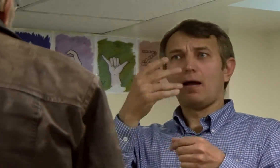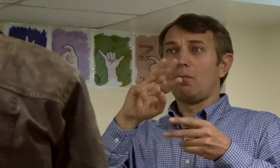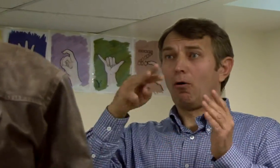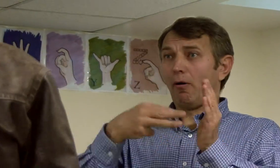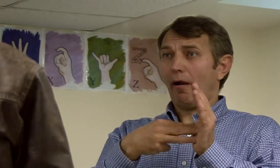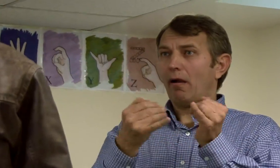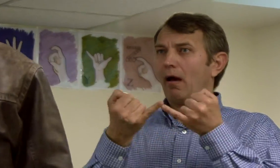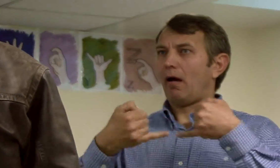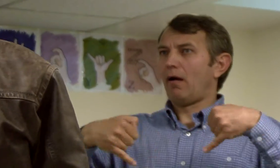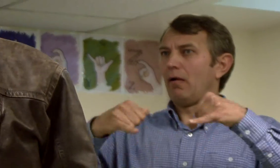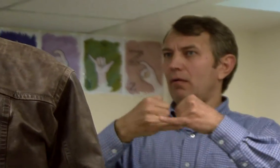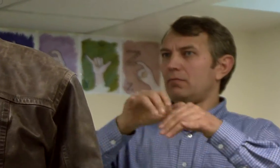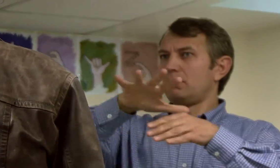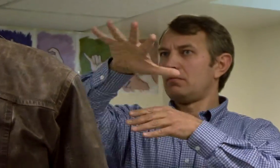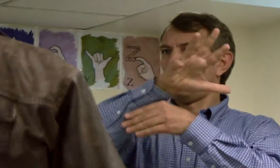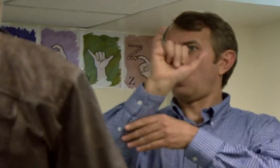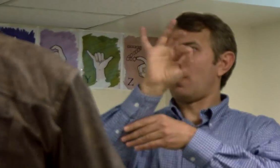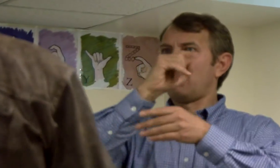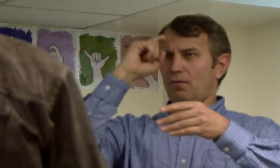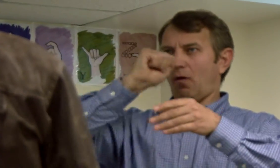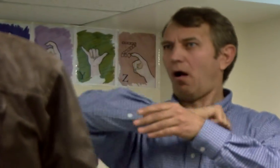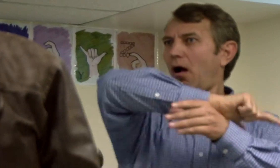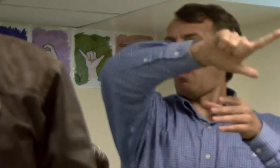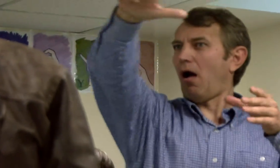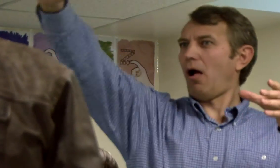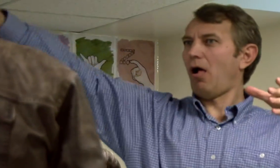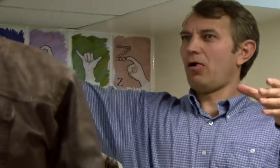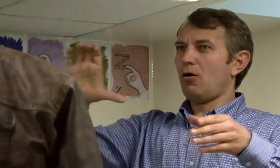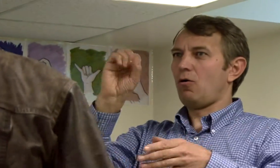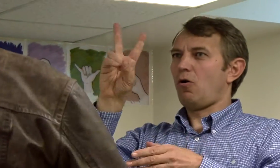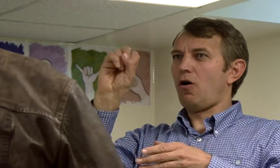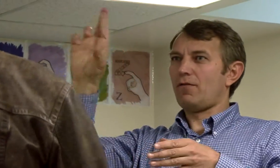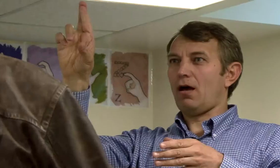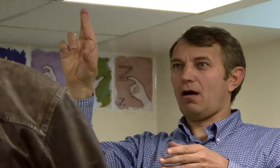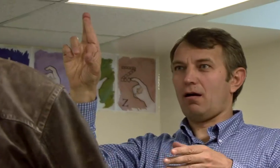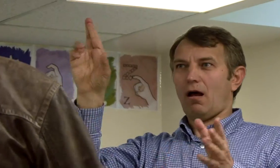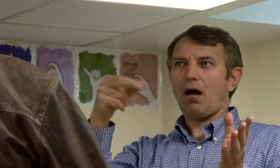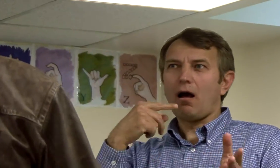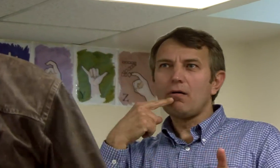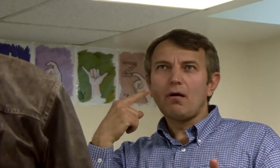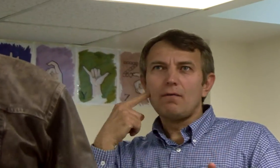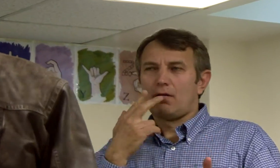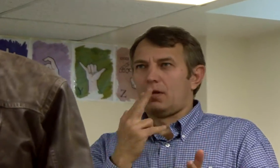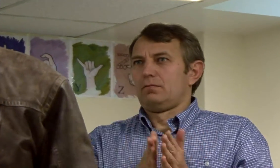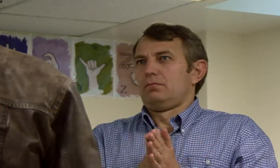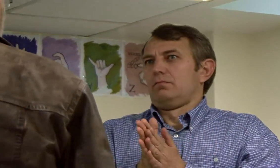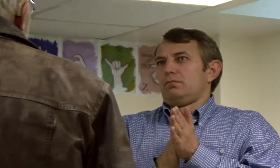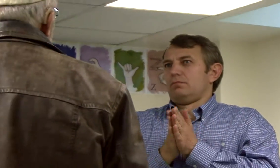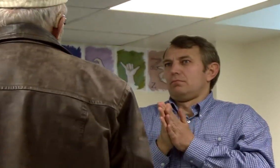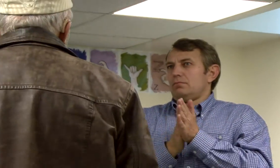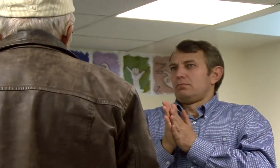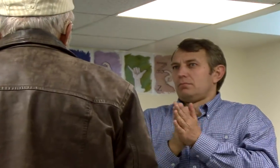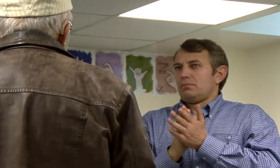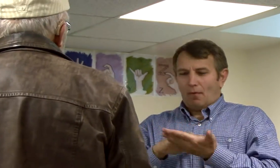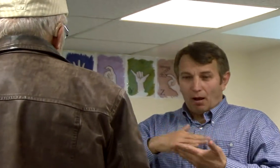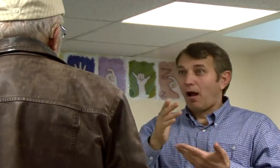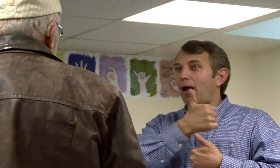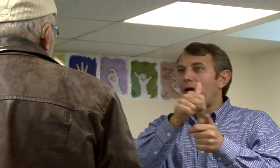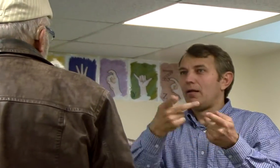Island by wireless internet service that deaf people could use their smartphones and tablets to communicate at any place in the city.